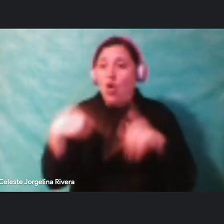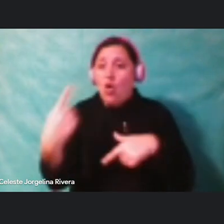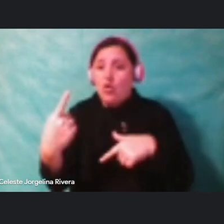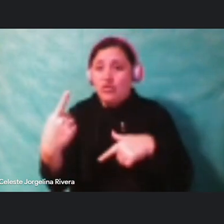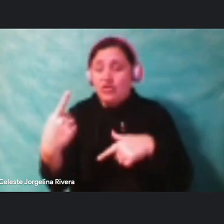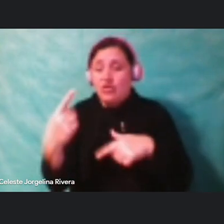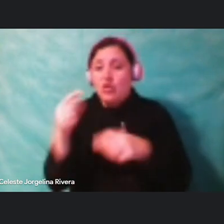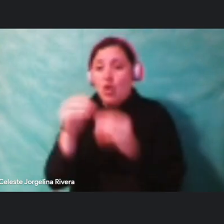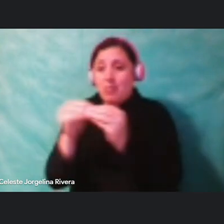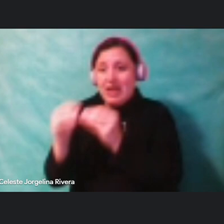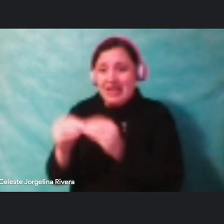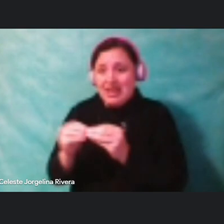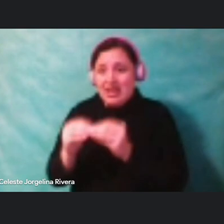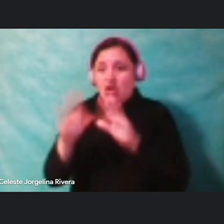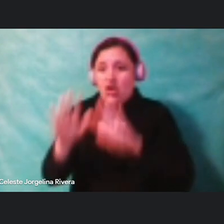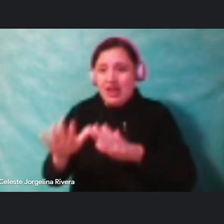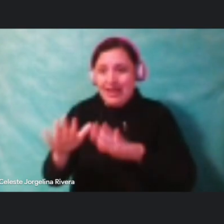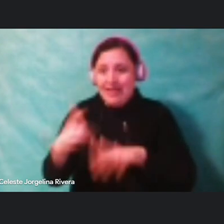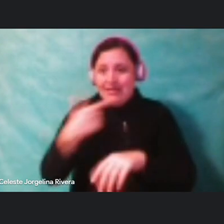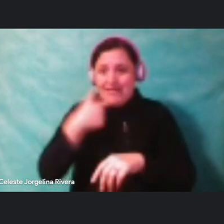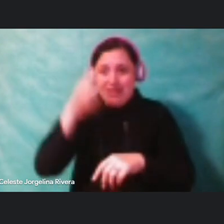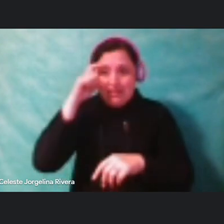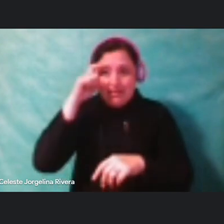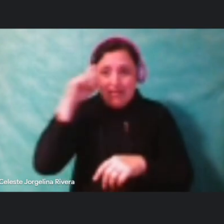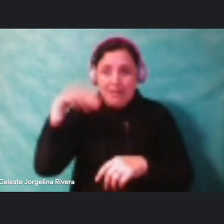que era, ¿qué clase de palabra era